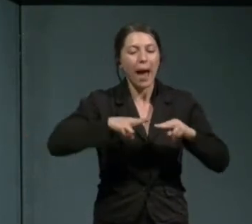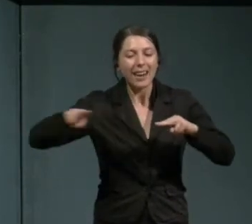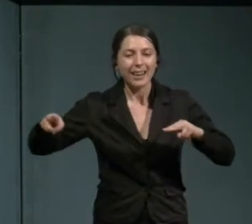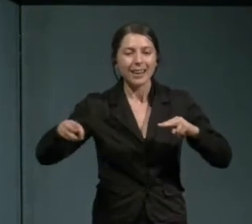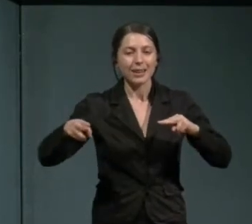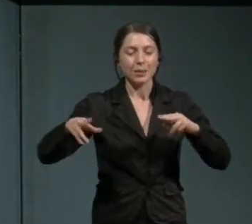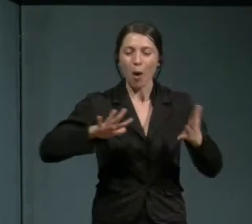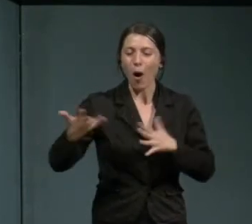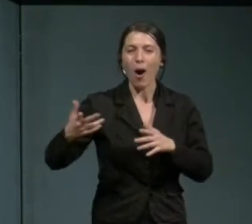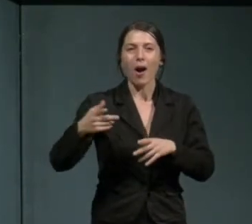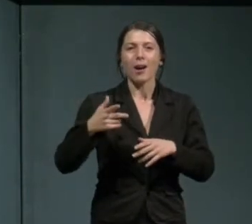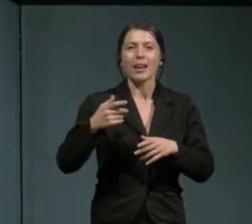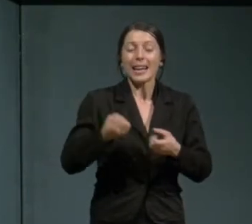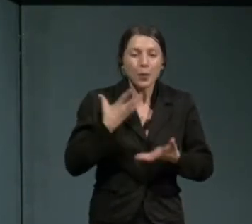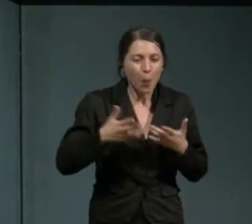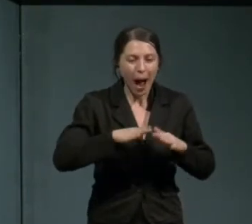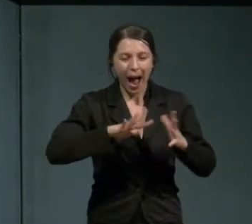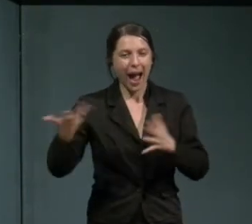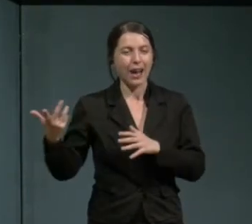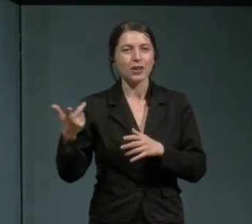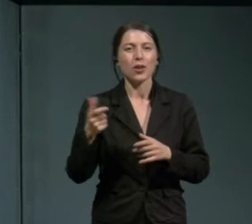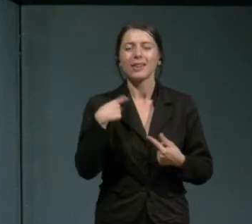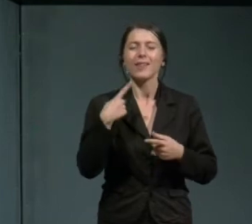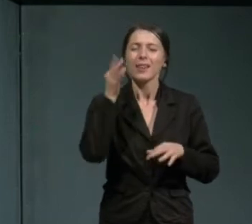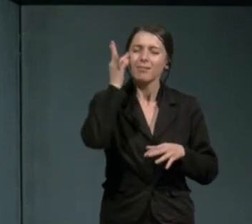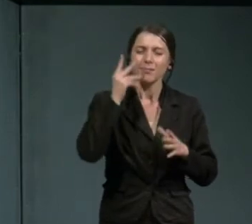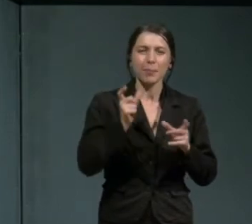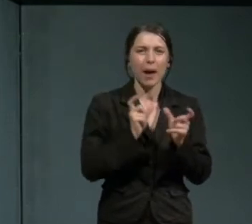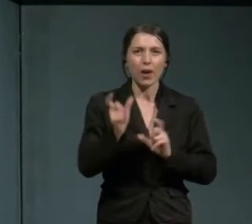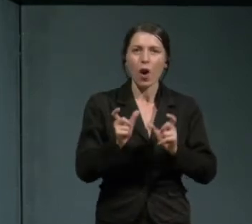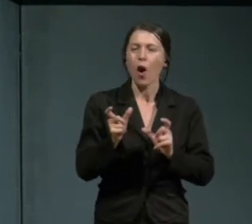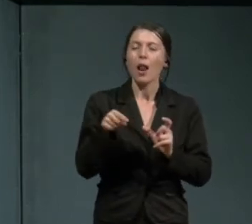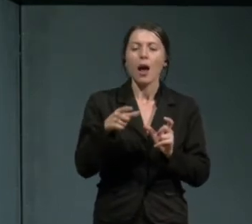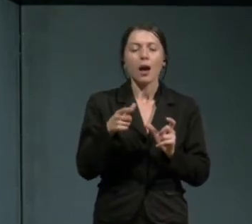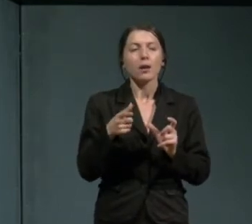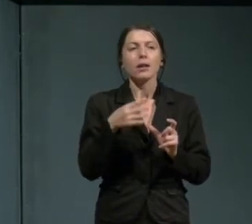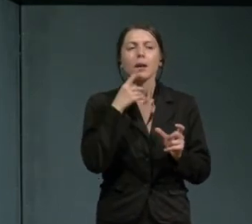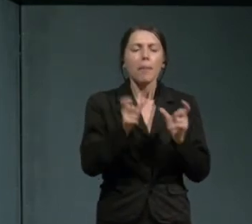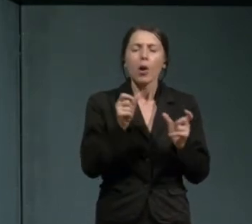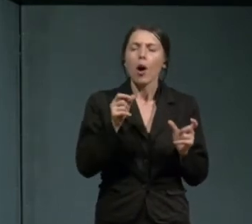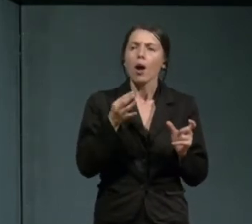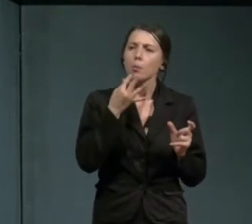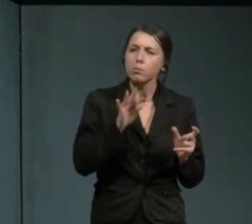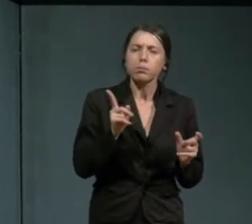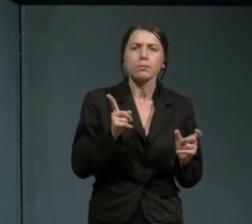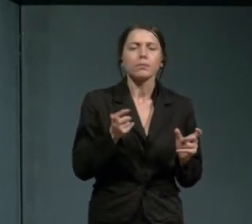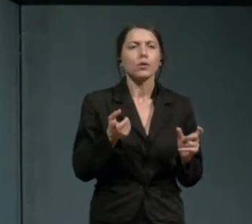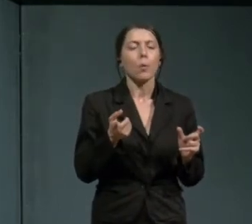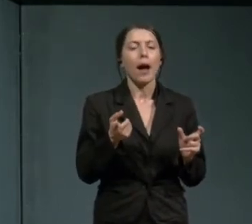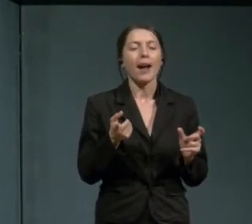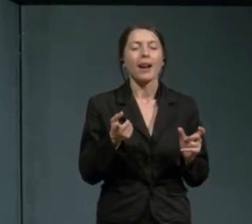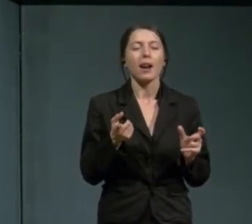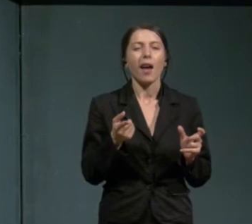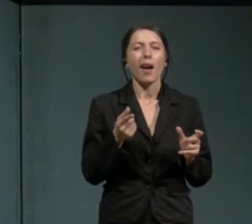diventa precisione delle parole che possono essere sia appunto quelle che restituiscono diciamo così il gergo